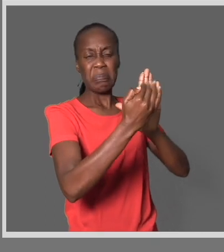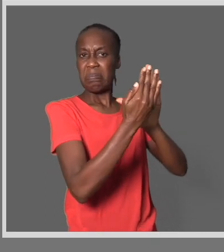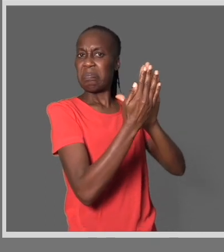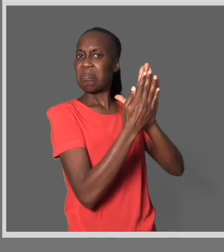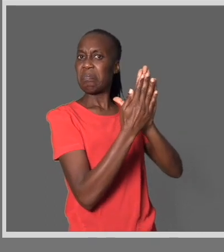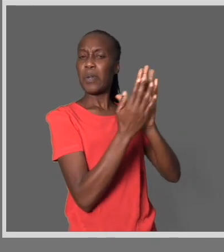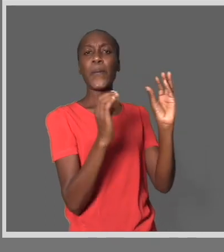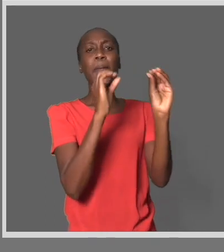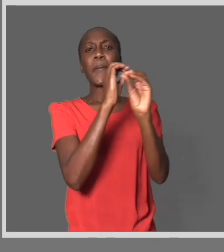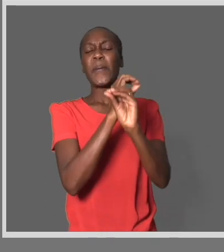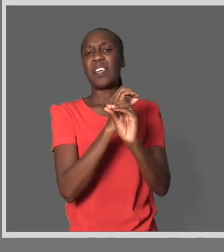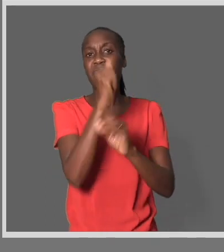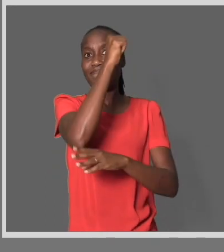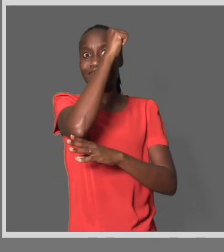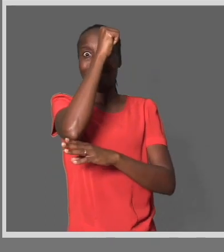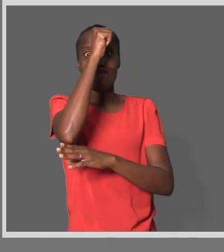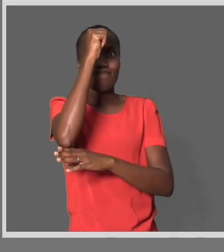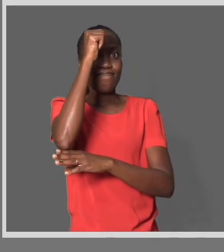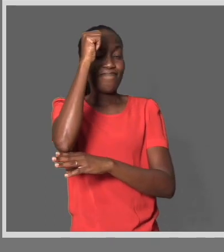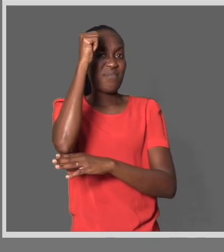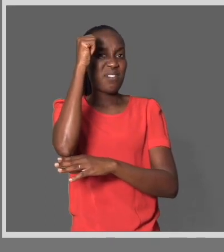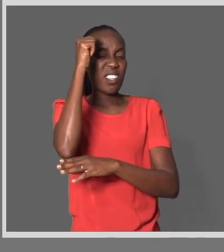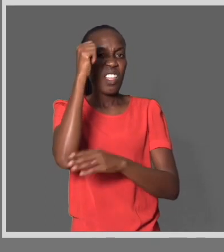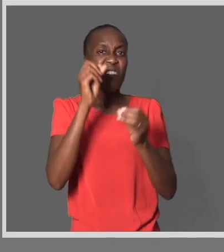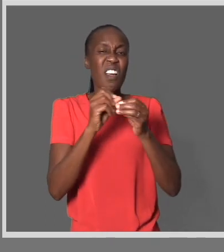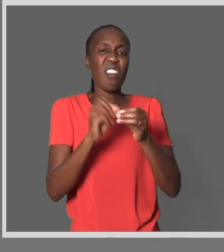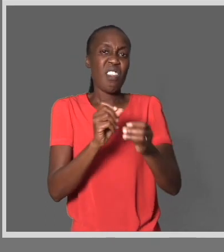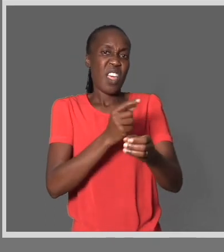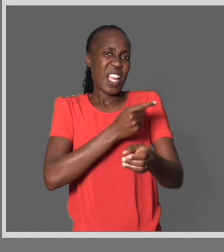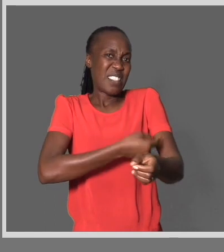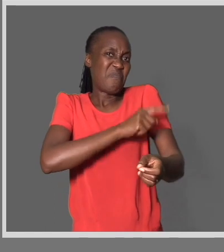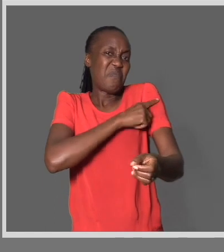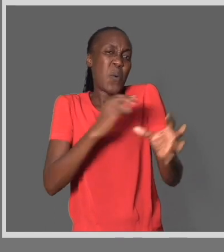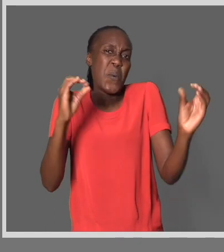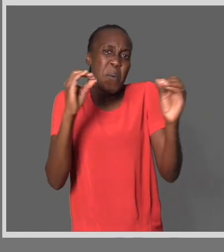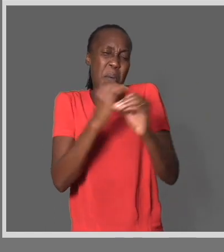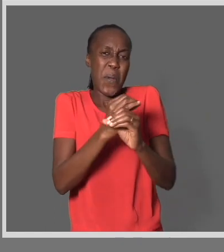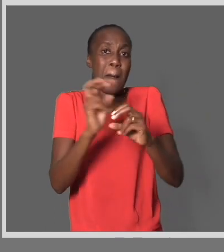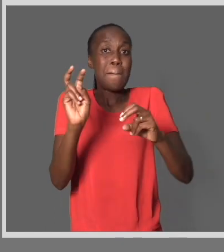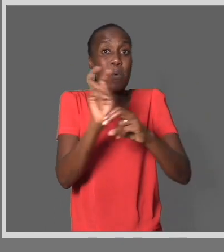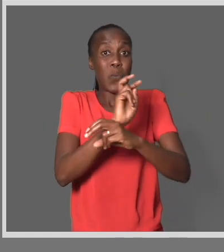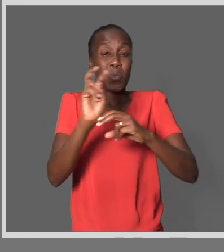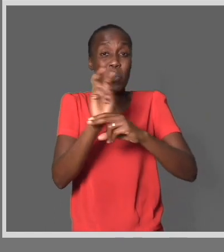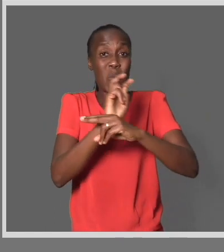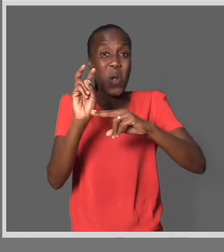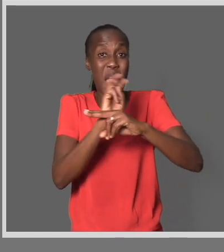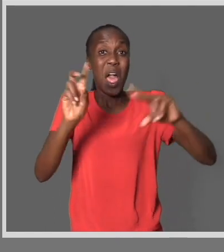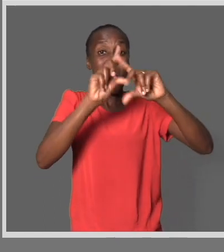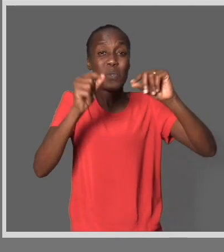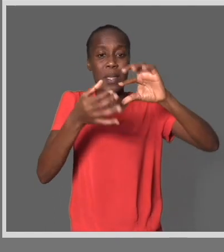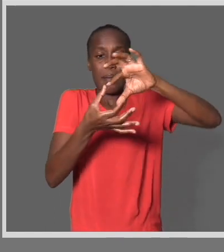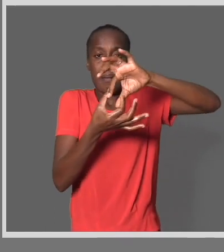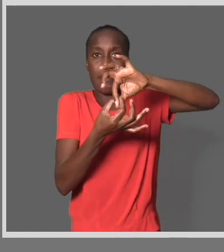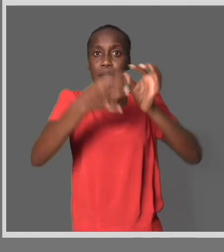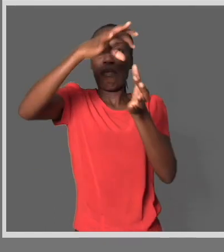Isso faz com que ela tenha uma má posição, uma má postura, não tendo força suficiente para controlar a sua coluna. Isso faz com que ela